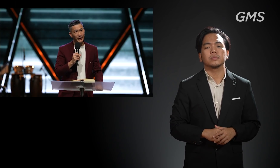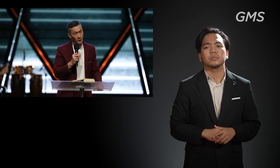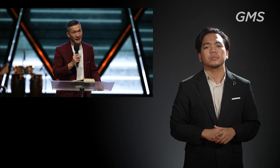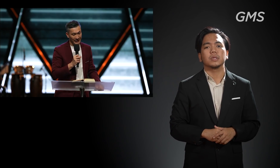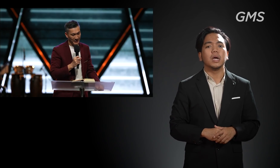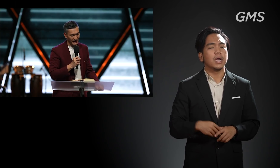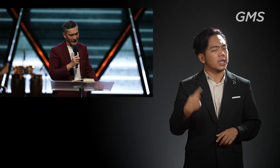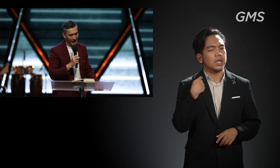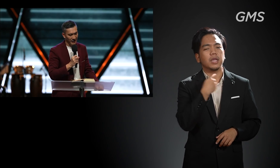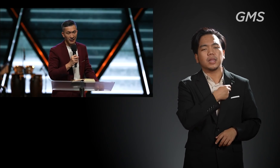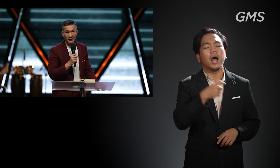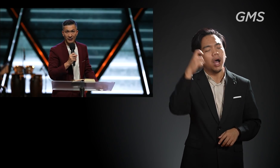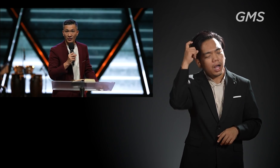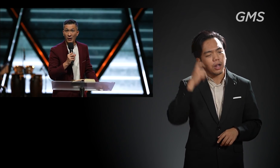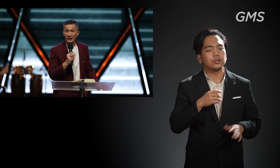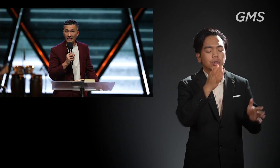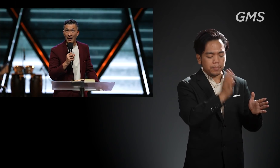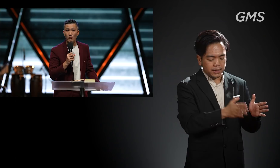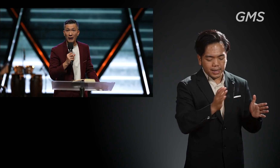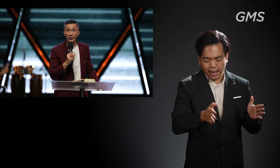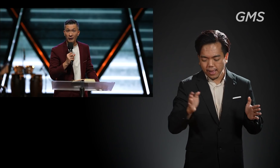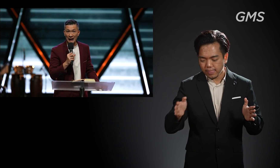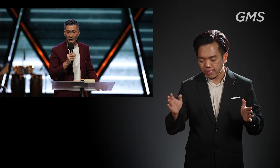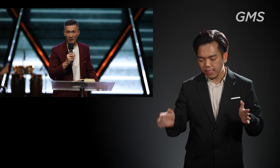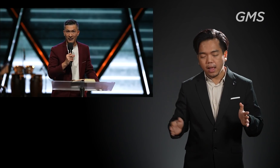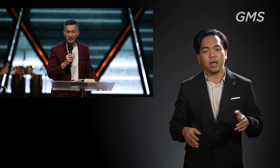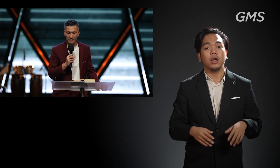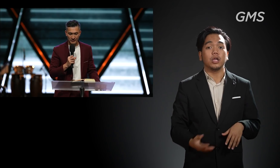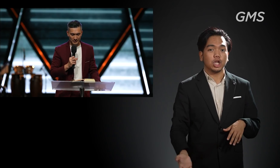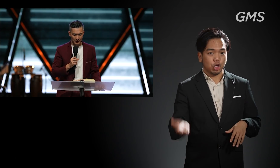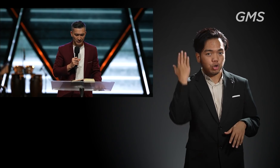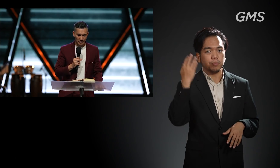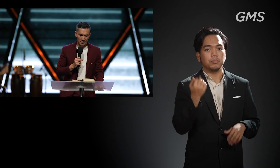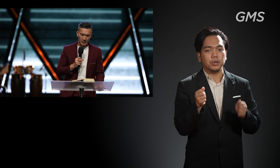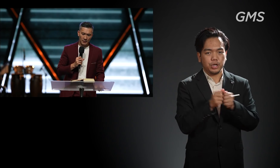menata kehidupan dengan bijaksana. Dan keuangan kita amburadul gak keruan.